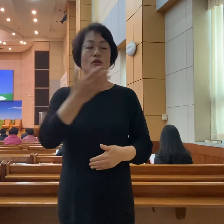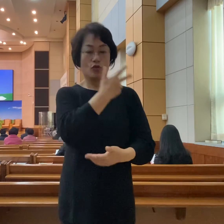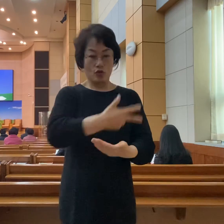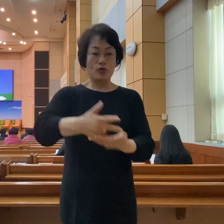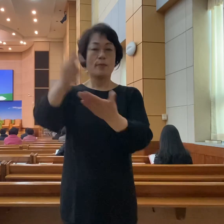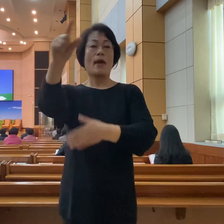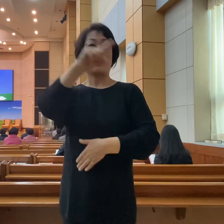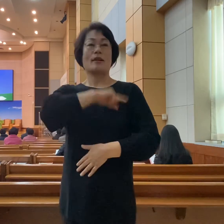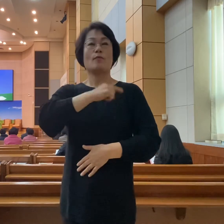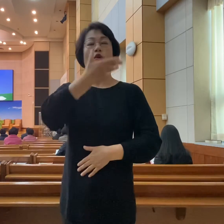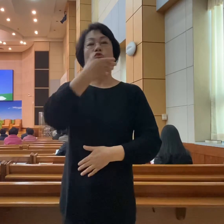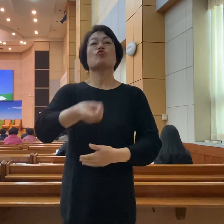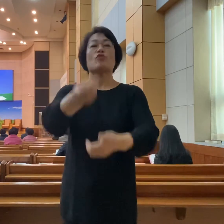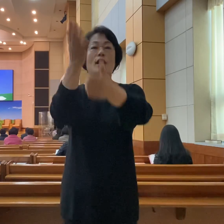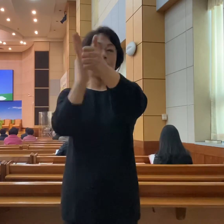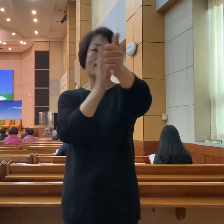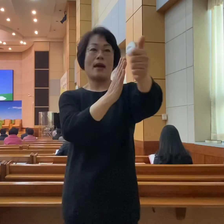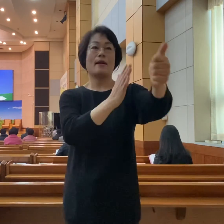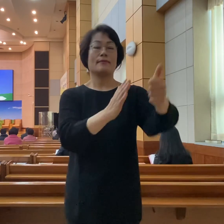주님의 이름으로 축원합니다.